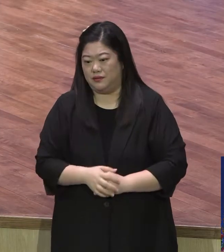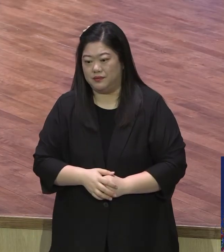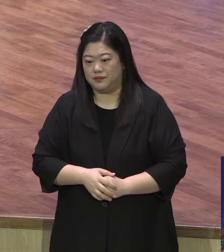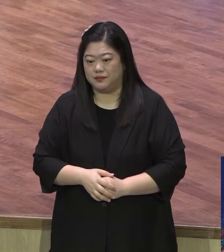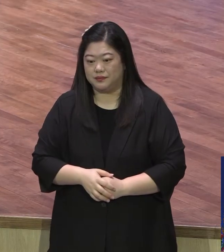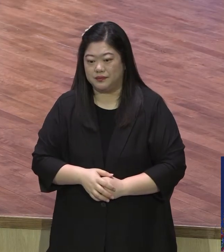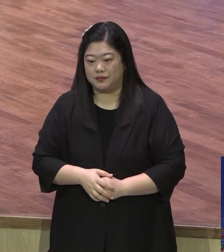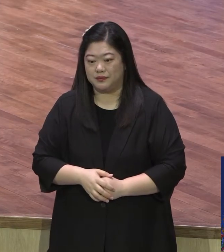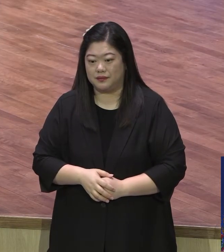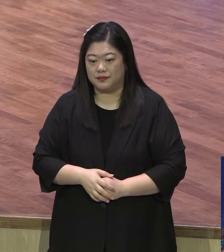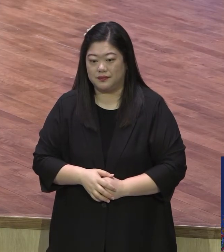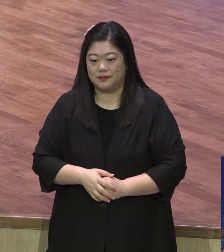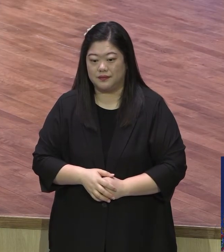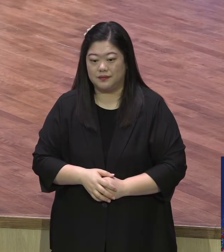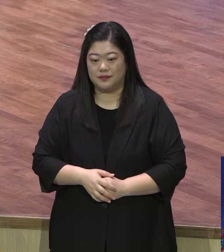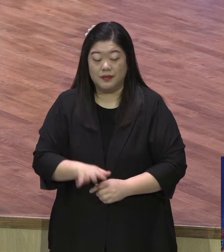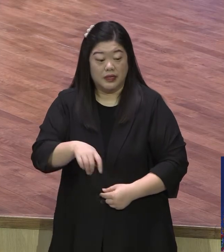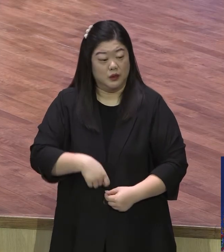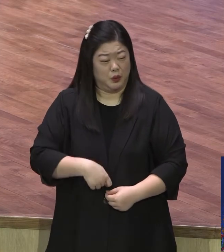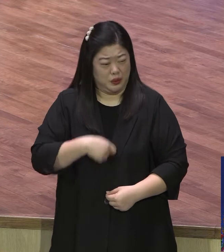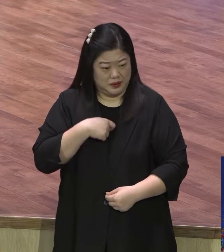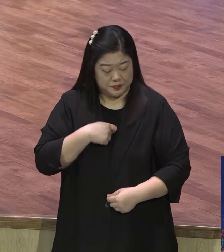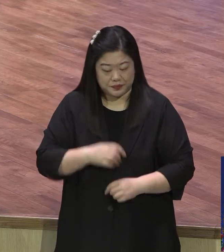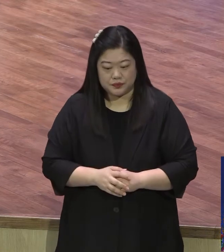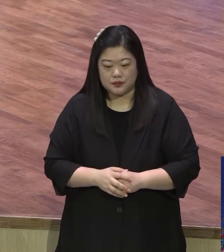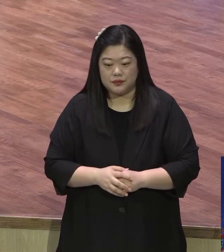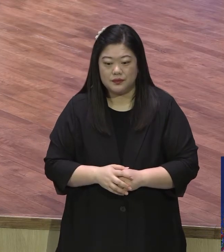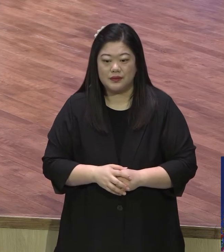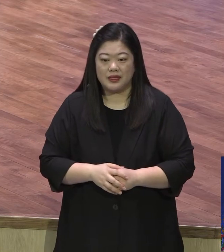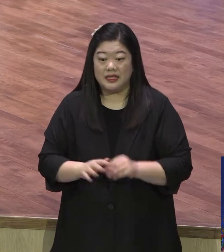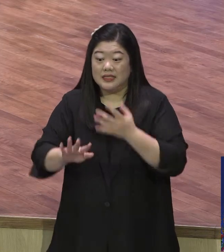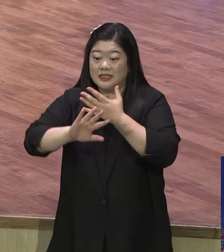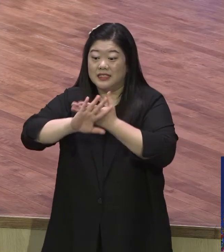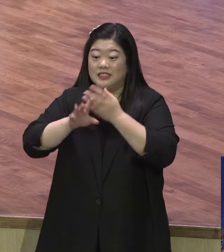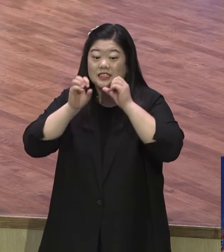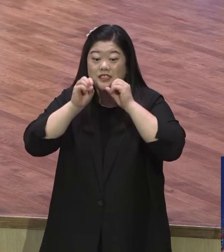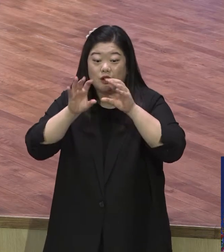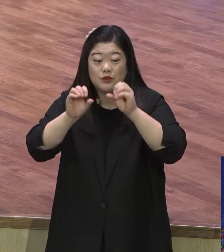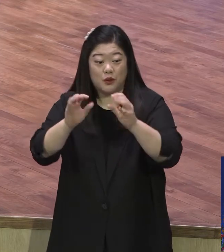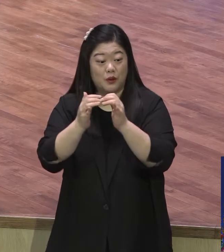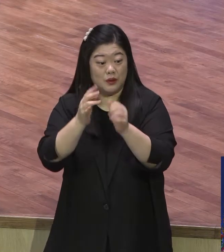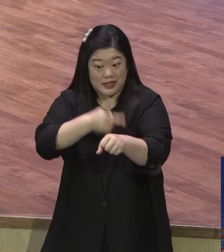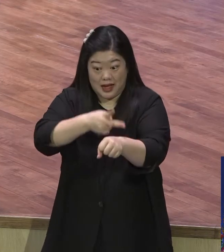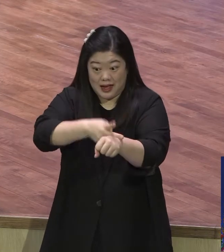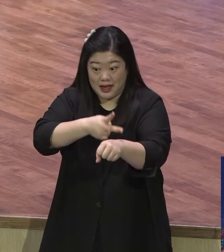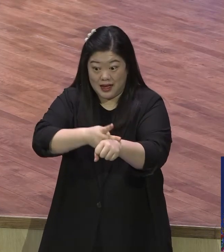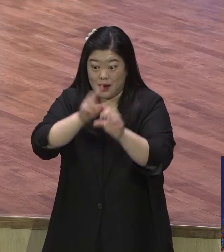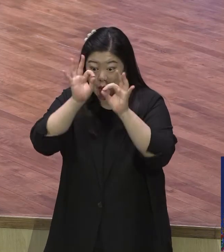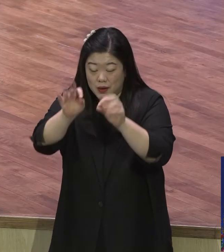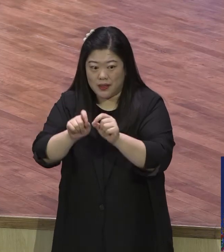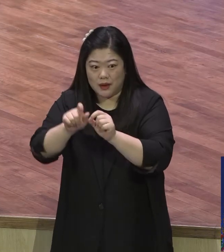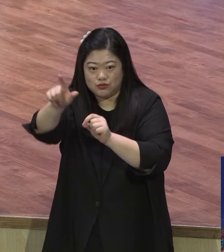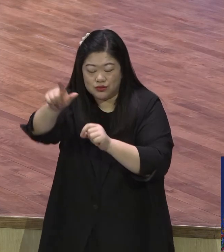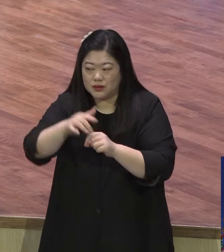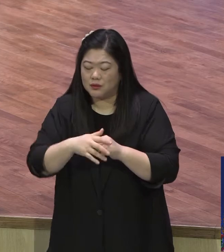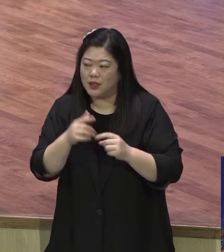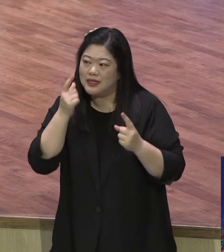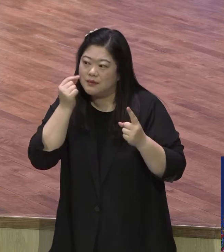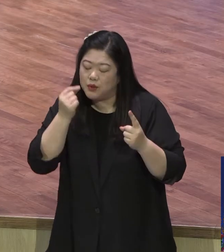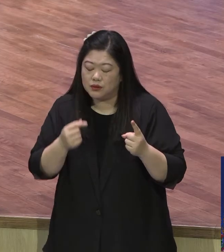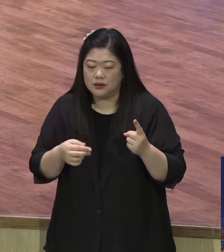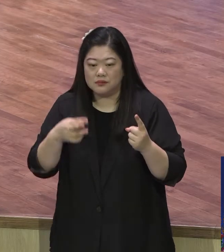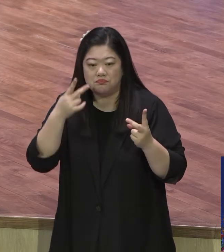거의가 다 복음이 증거된 곳에 있어요 거의가 다 뭐 심지어 뭐